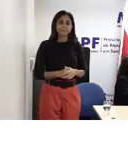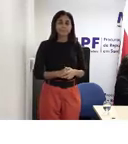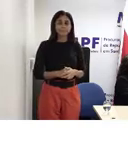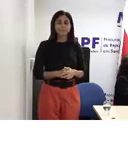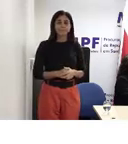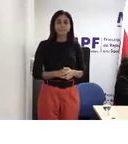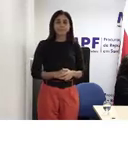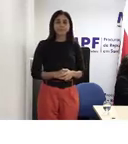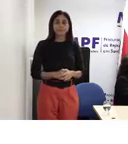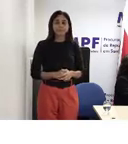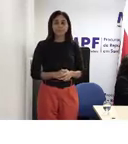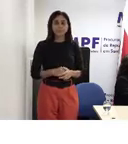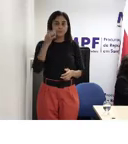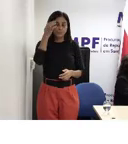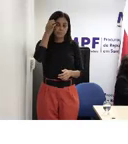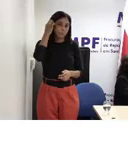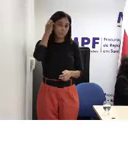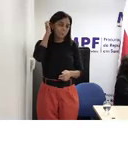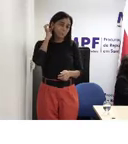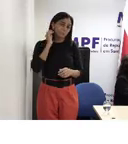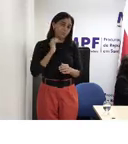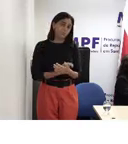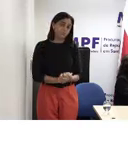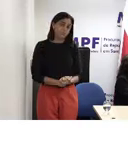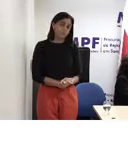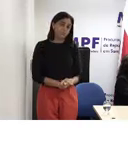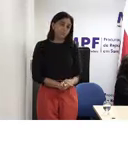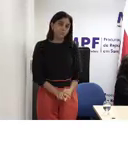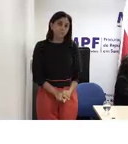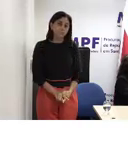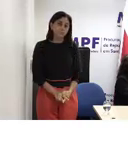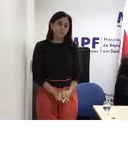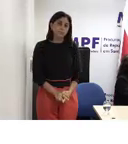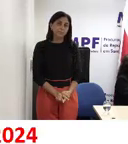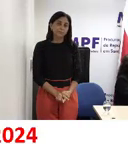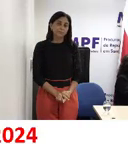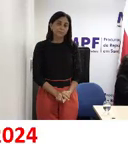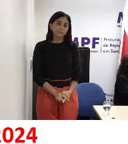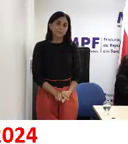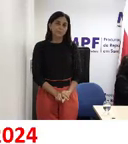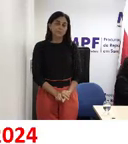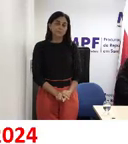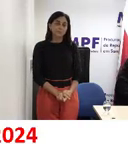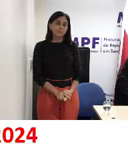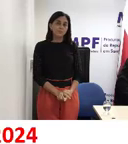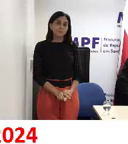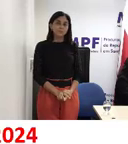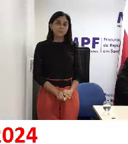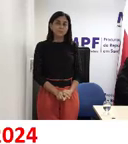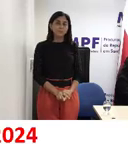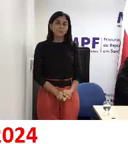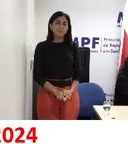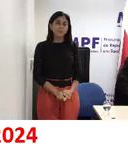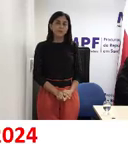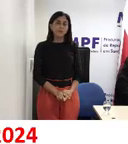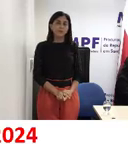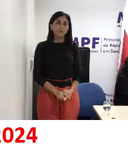isso decorre de uma proteção integral do do princípio da proteção integral o Senhor passa por gentileza bom aqui eu trouxe